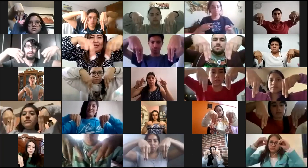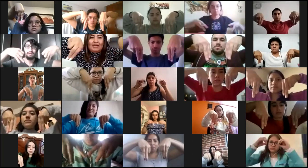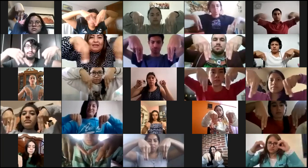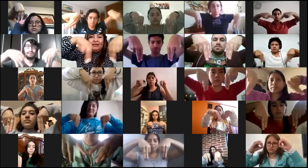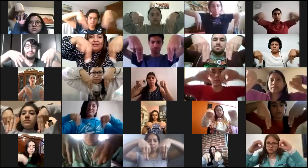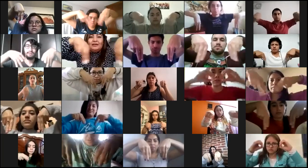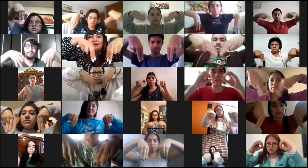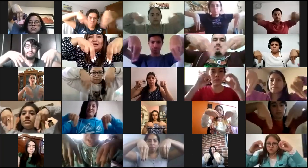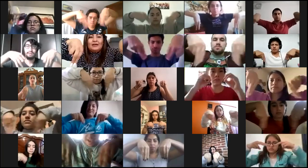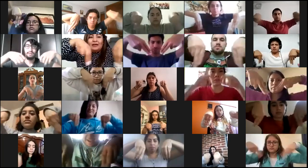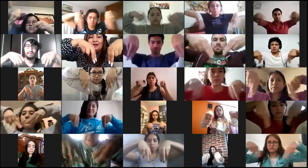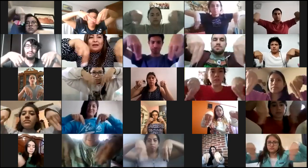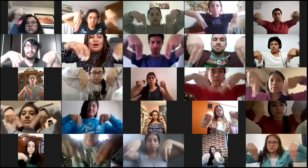Ñ. O.